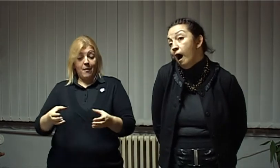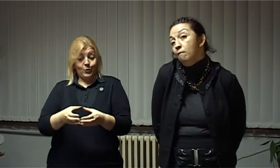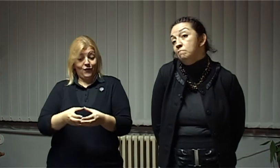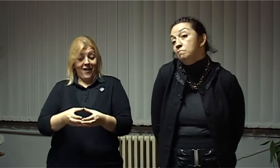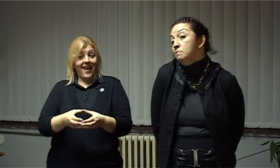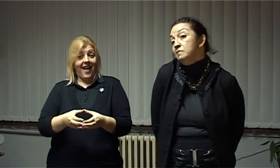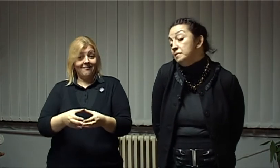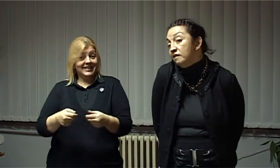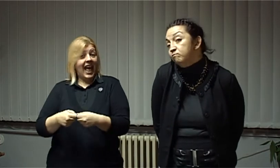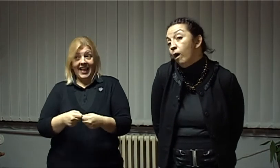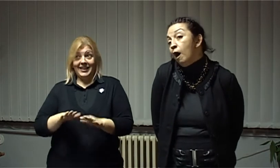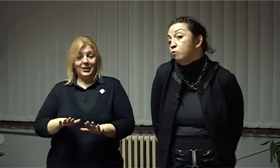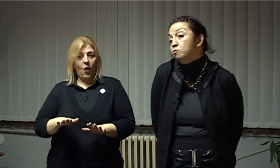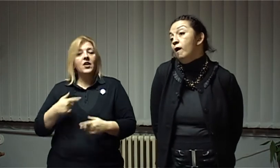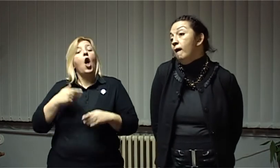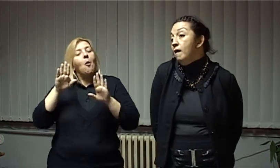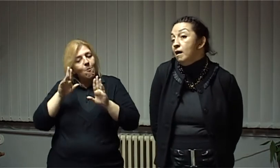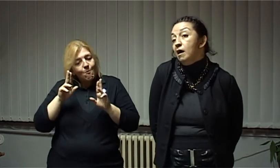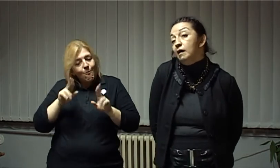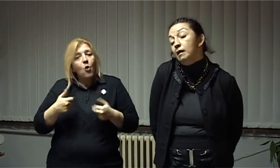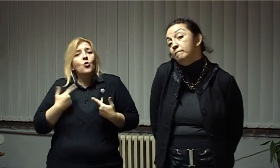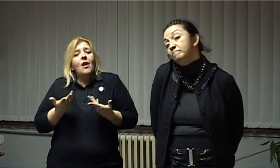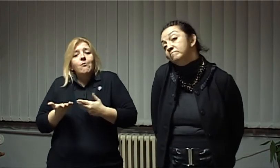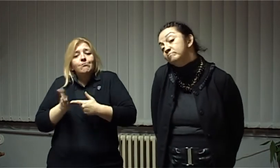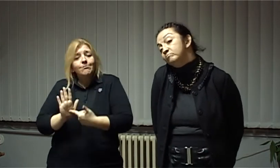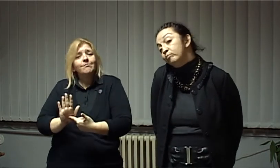mogu da pokažu svoje